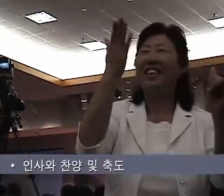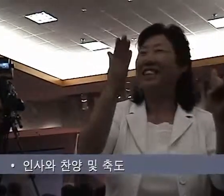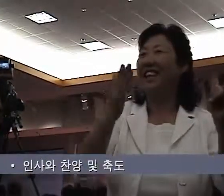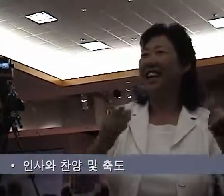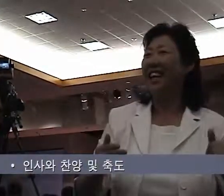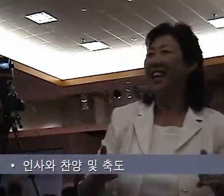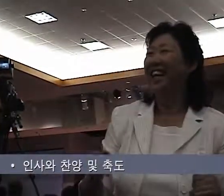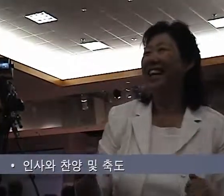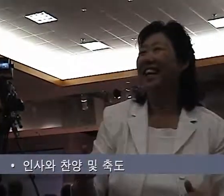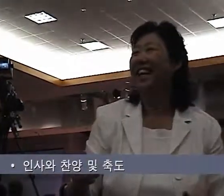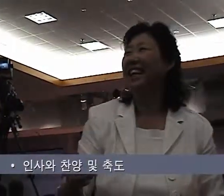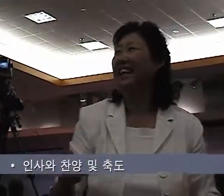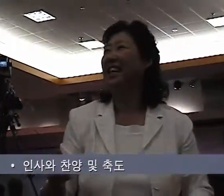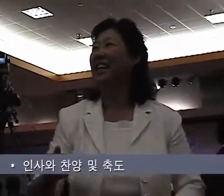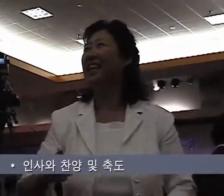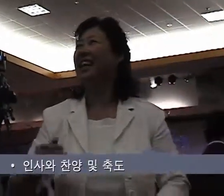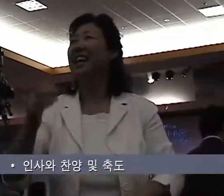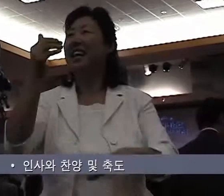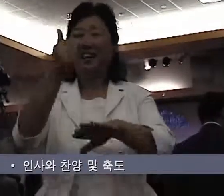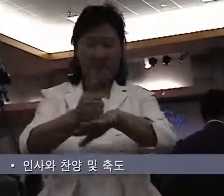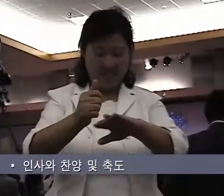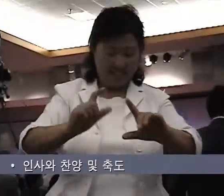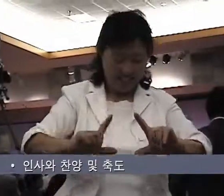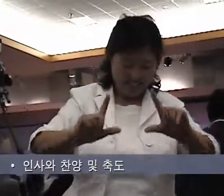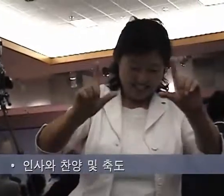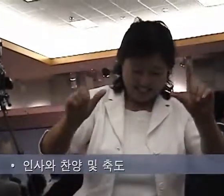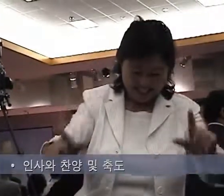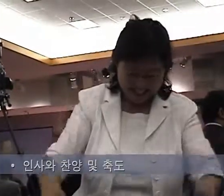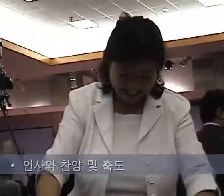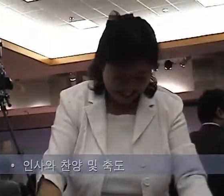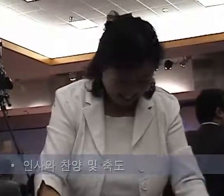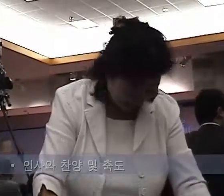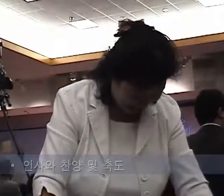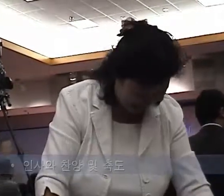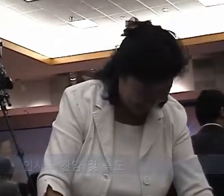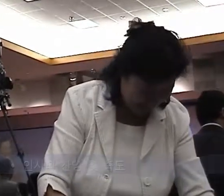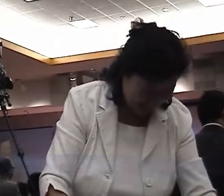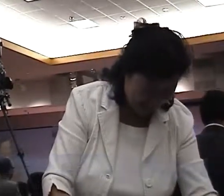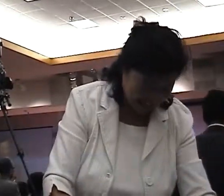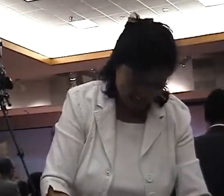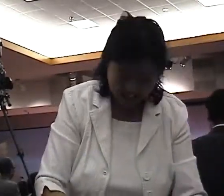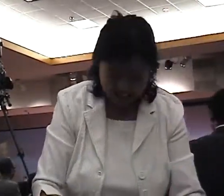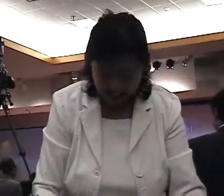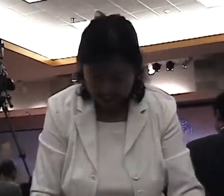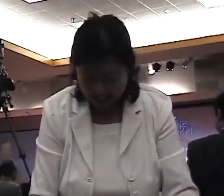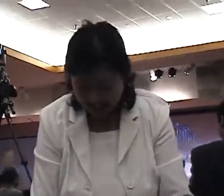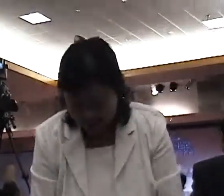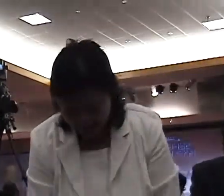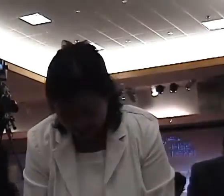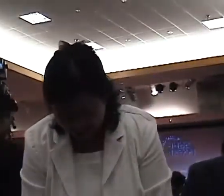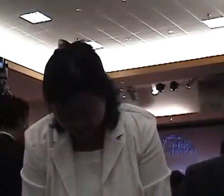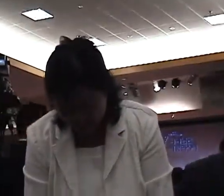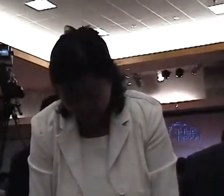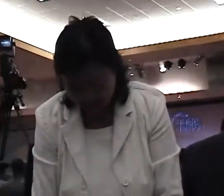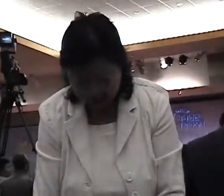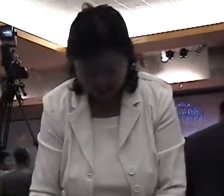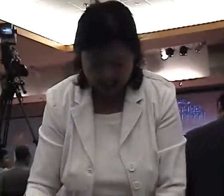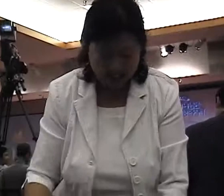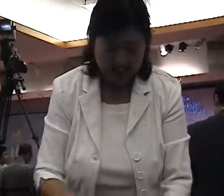네. 마지막 날을 부어주실 하나님의 영을 우리 사모하는 마음으로 이 찬양 올려드리고 축도함으로 예배를 마치겠습니다.